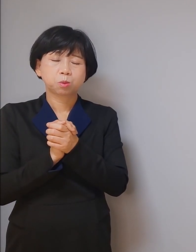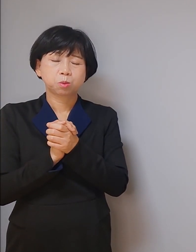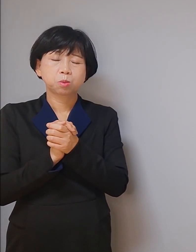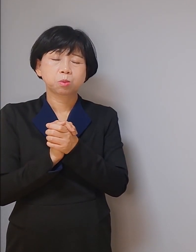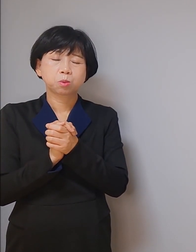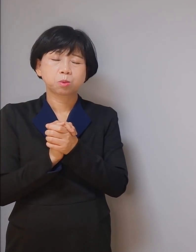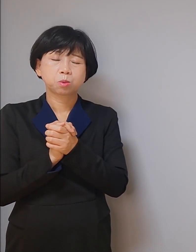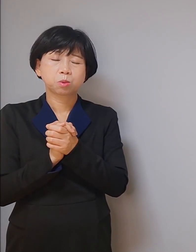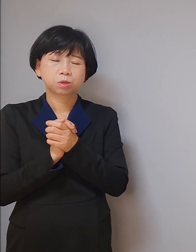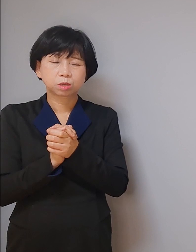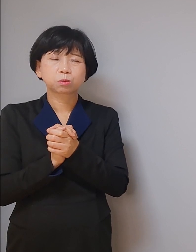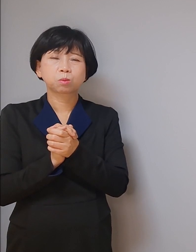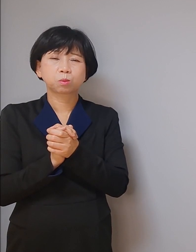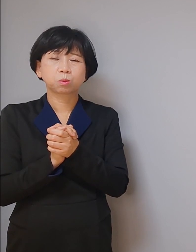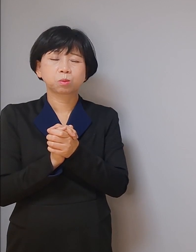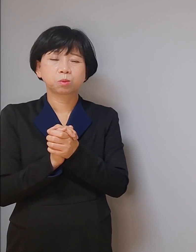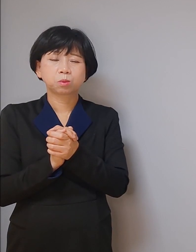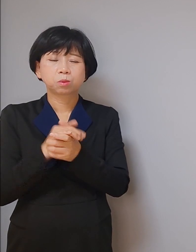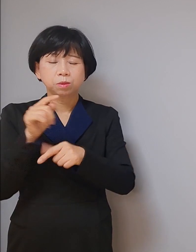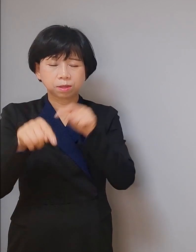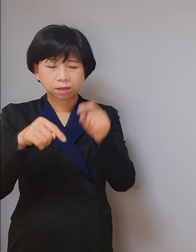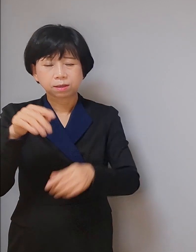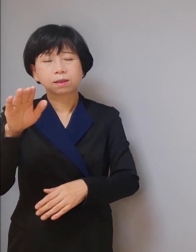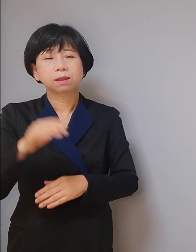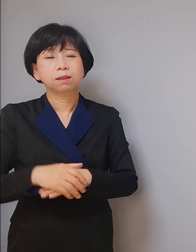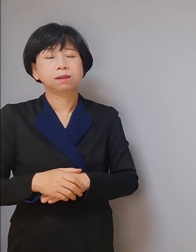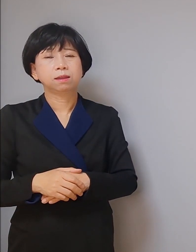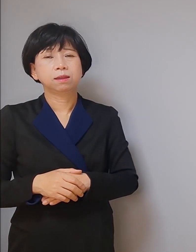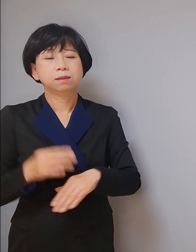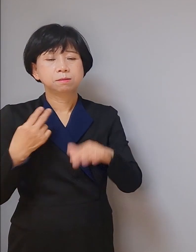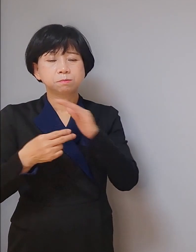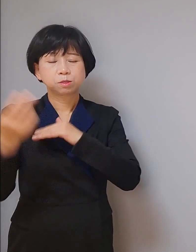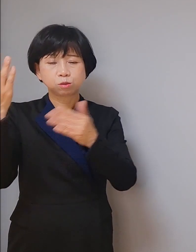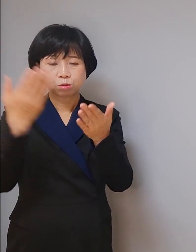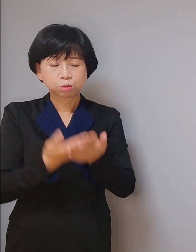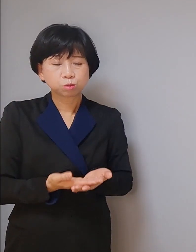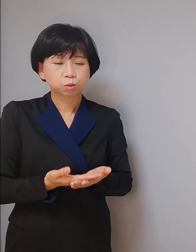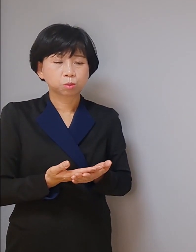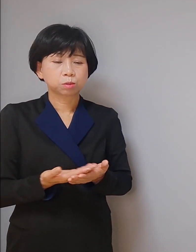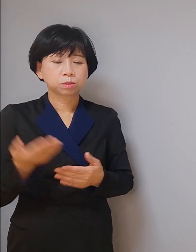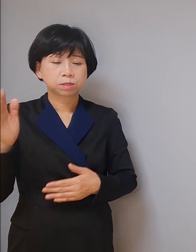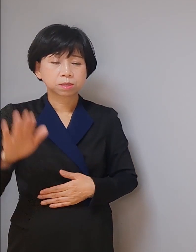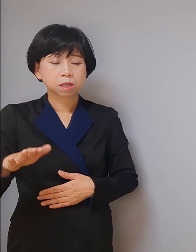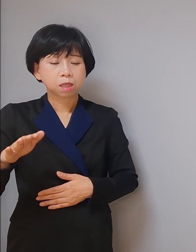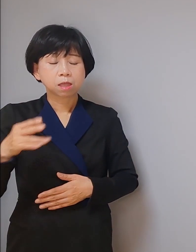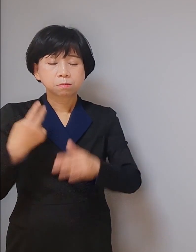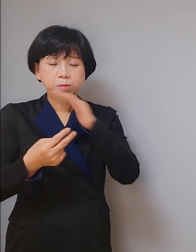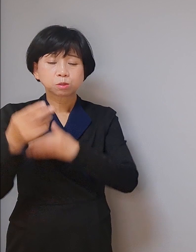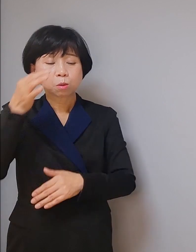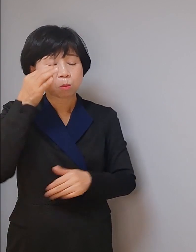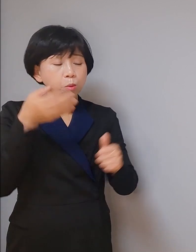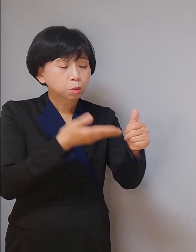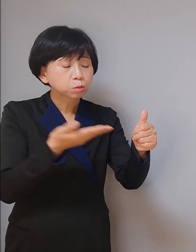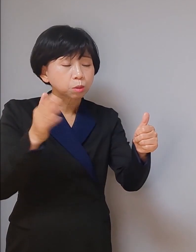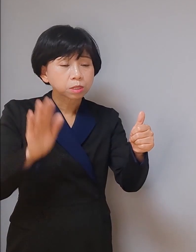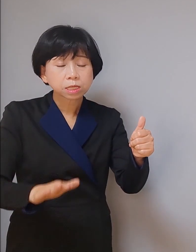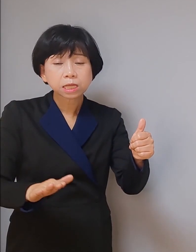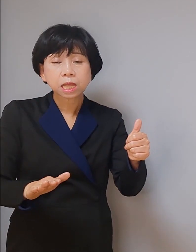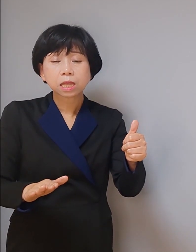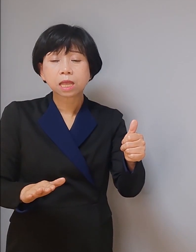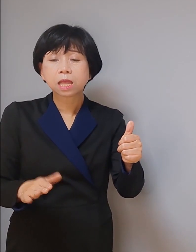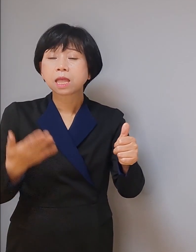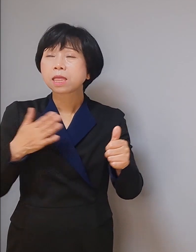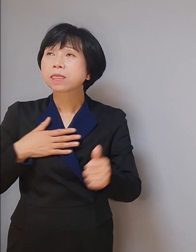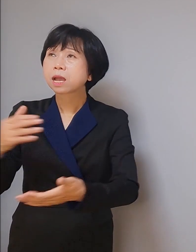될 줄 믿습니다. 그런데 아무리 비전이 주어져도요, 비전이 보여도요, 그 비전을 하나님이